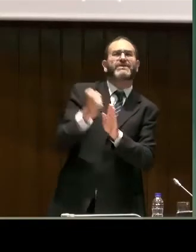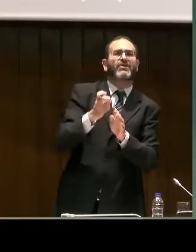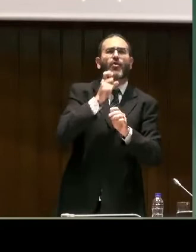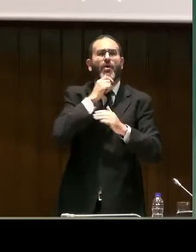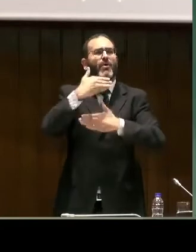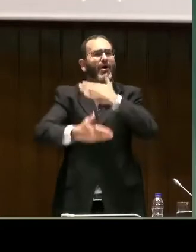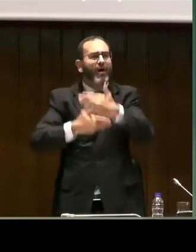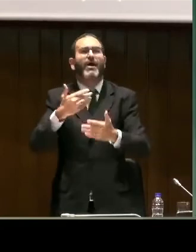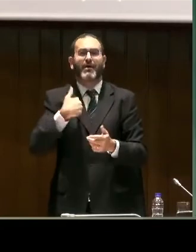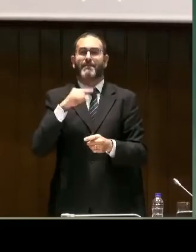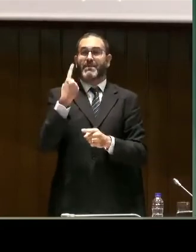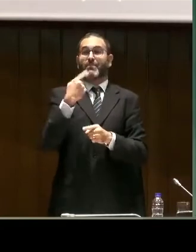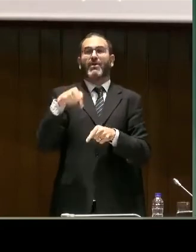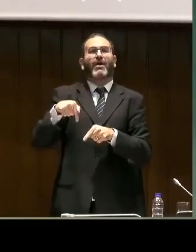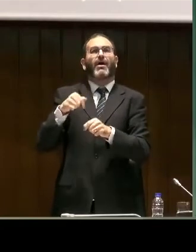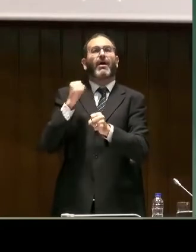empezamos, pero antes de nada